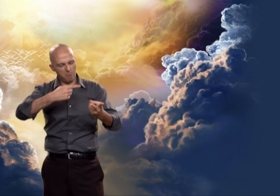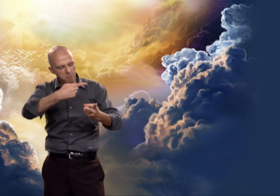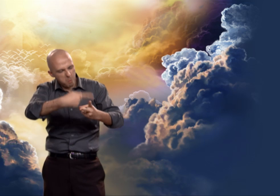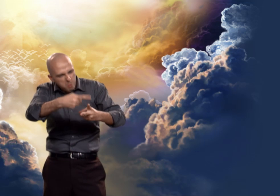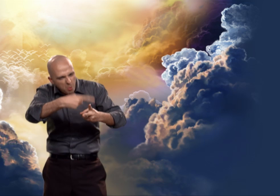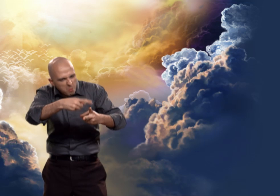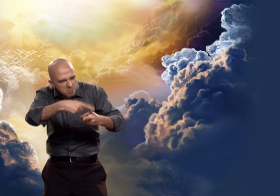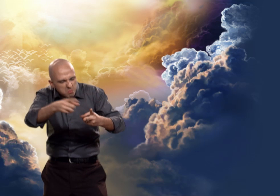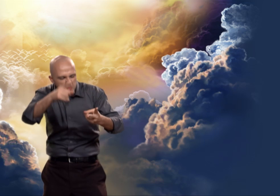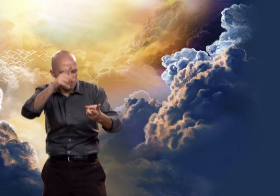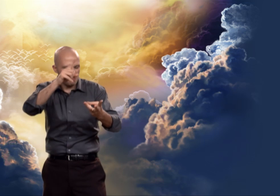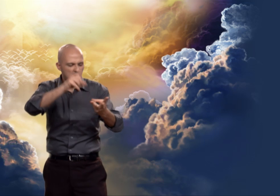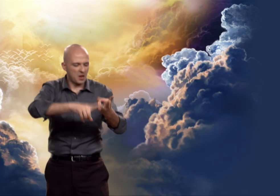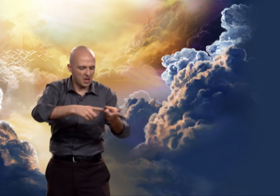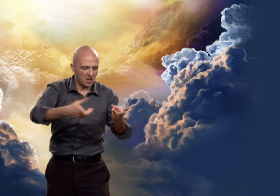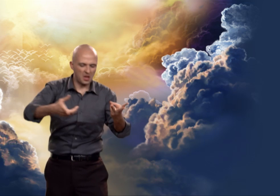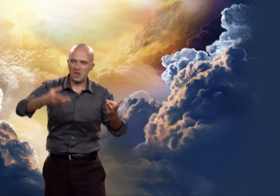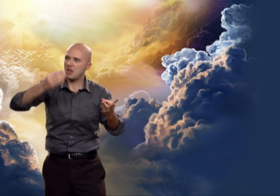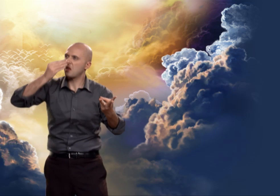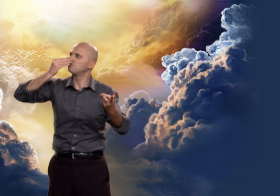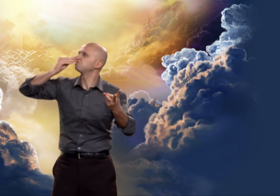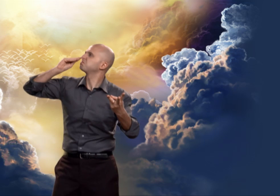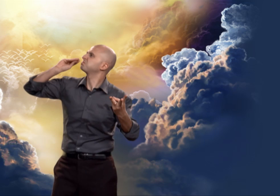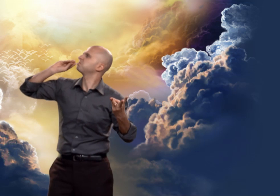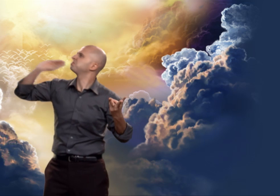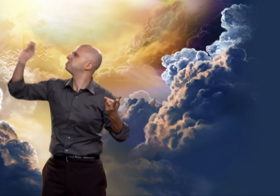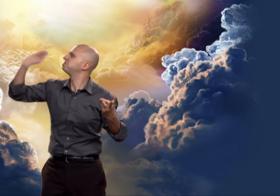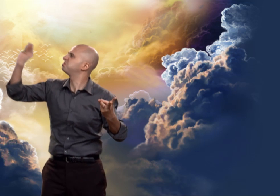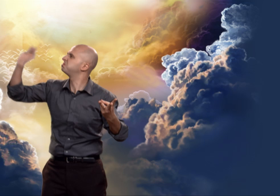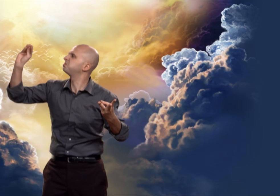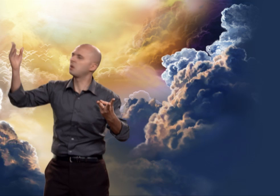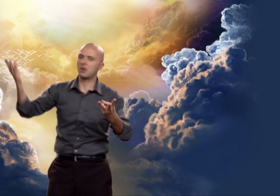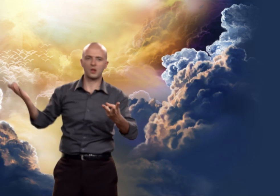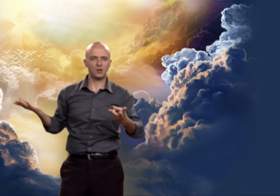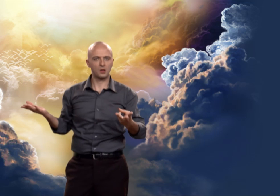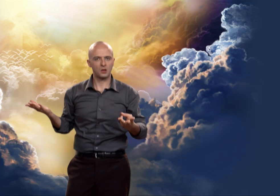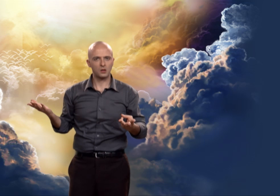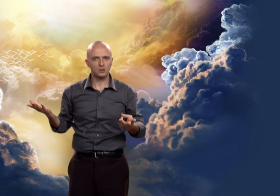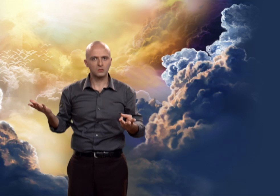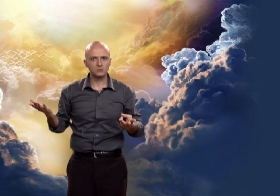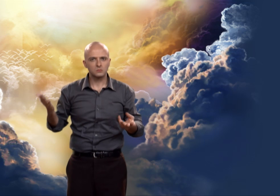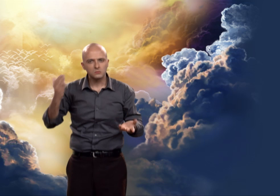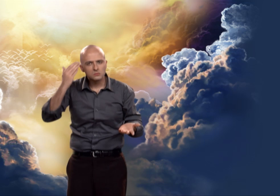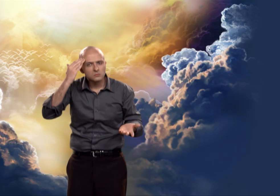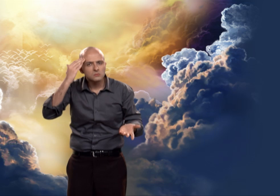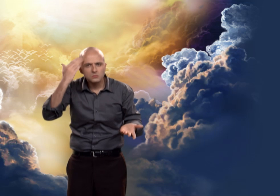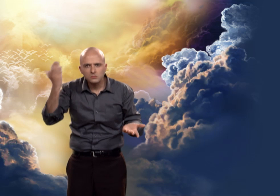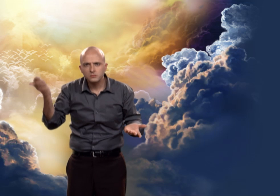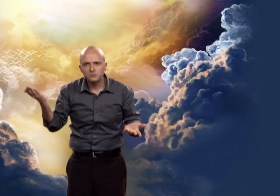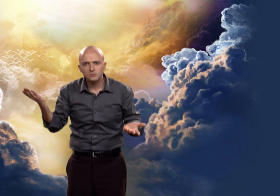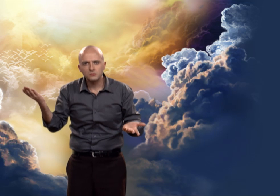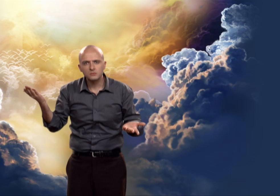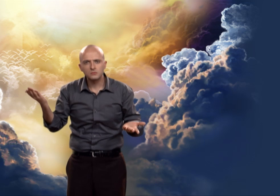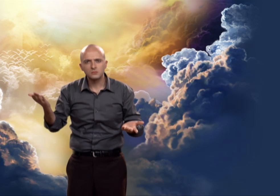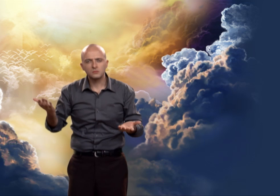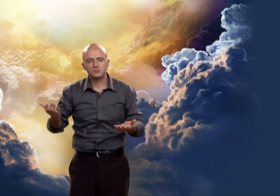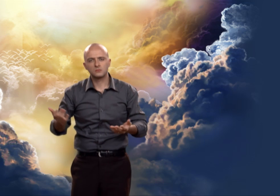engano. Alguns cientistas ensinam que a oração não pode, na verdade, ser atendida. Isso seria violação da